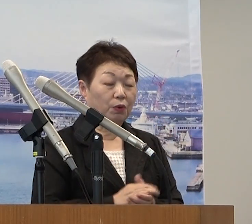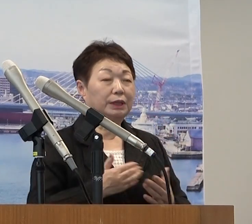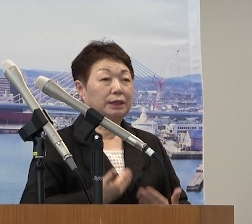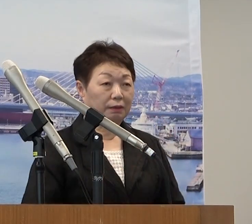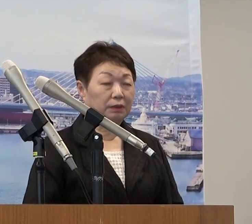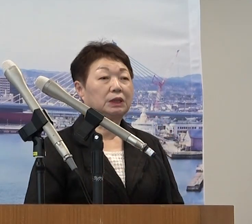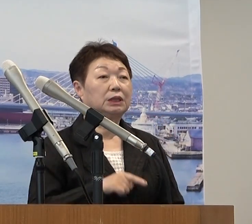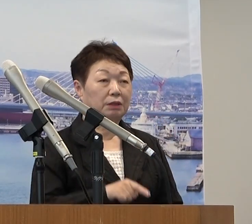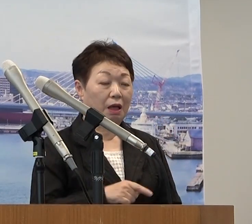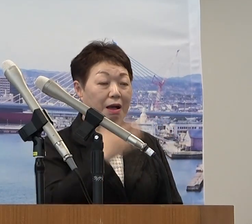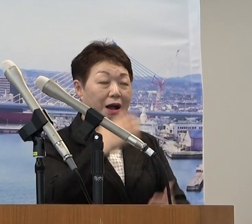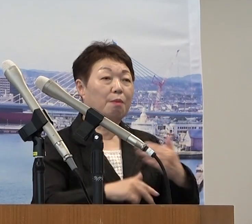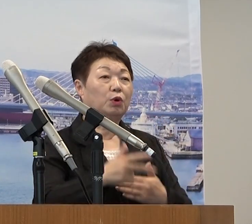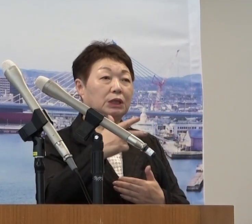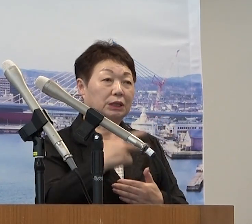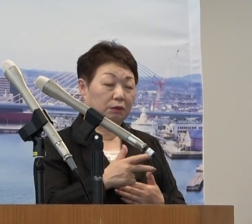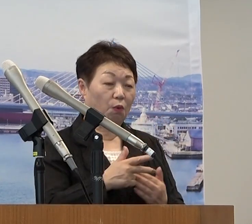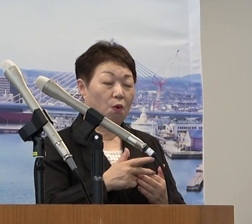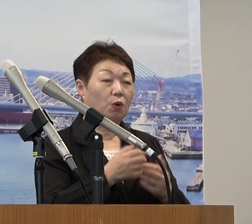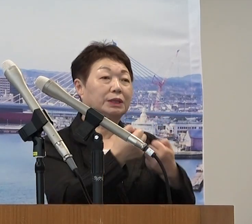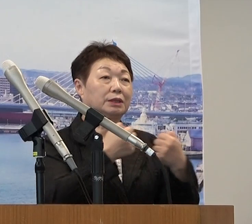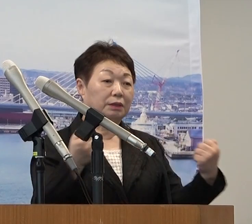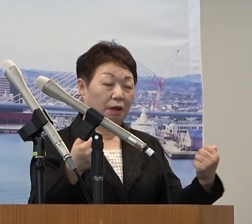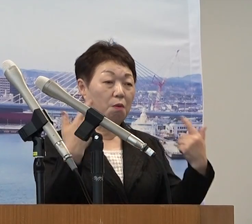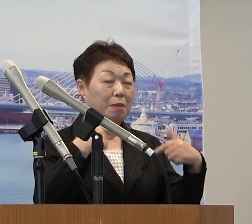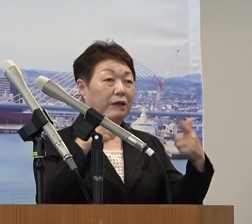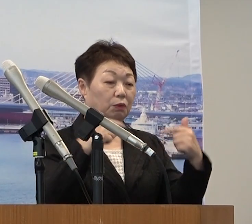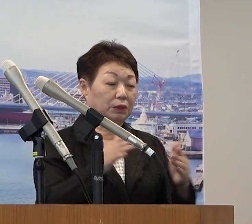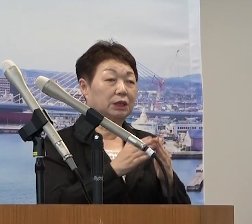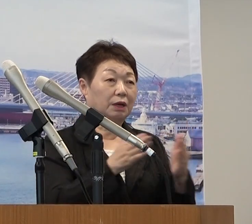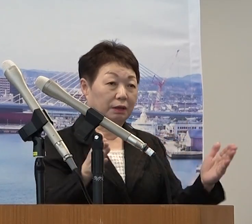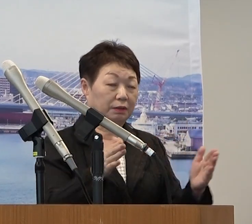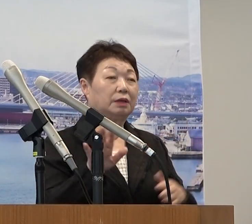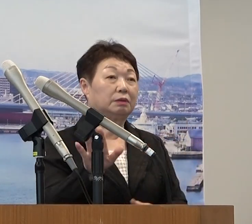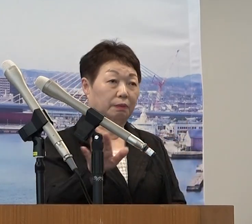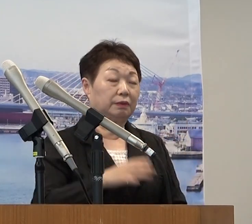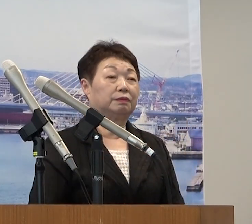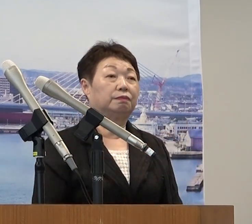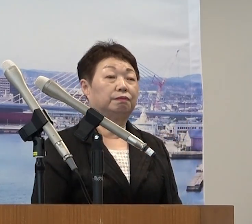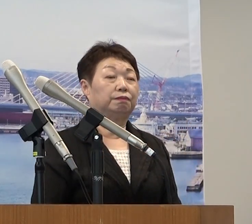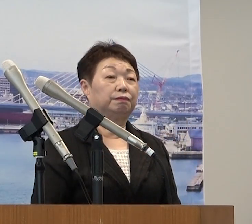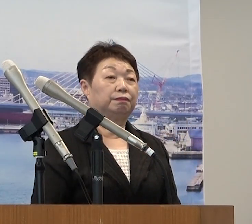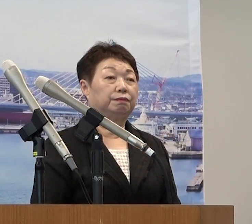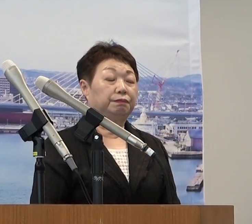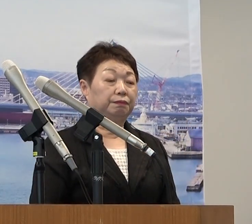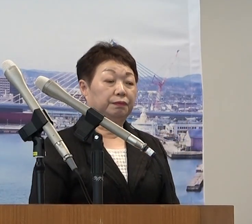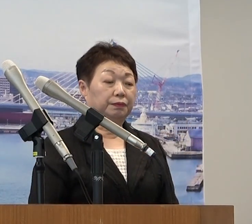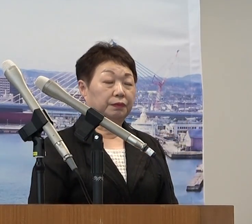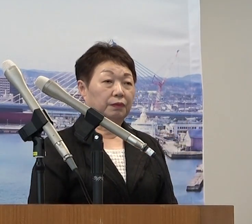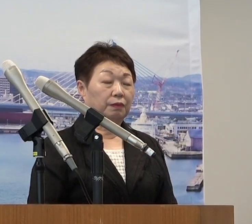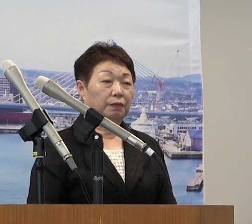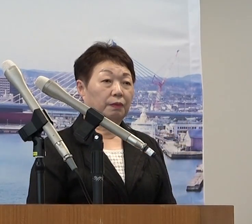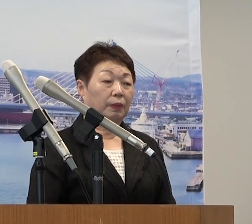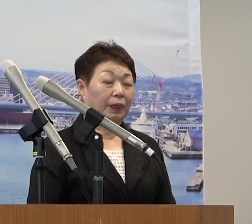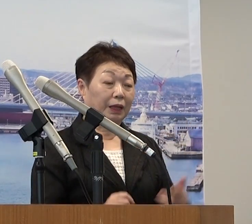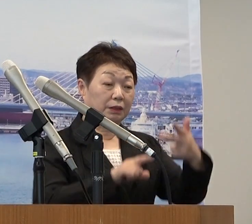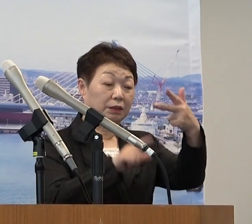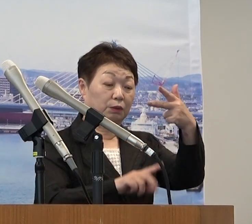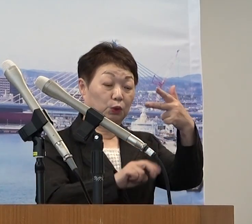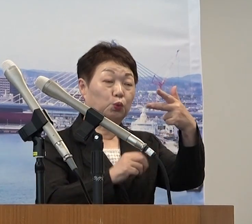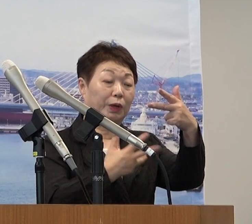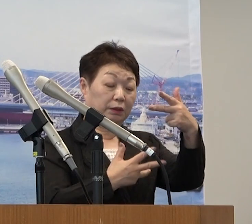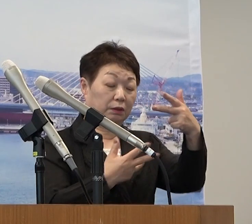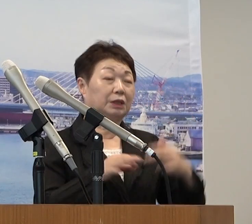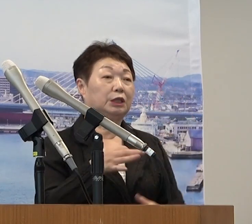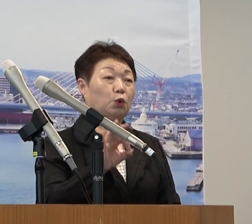的に、青森市平和記念式典を毎年開催しております。本年は7月28日